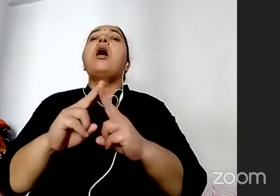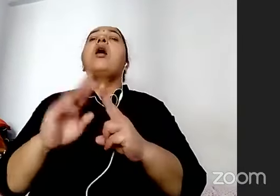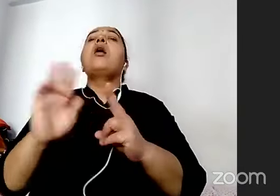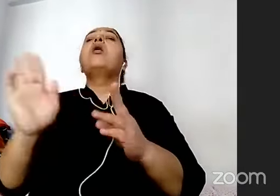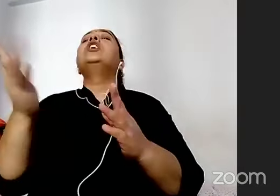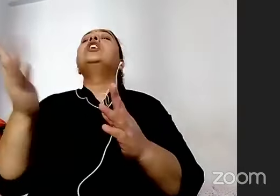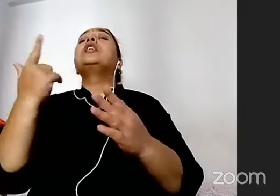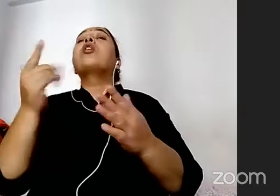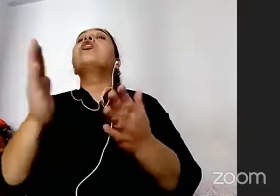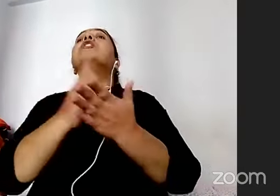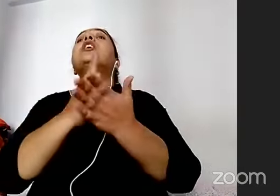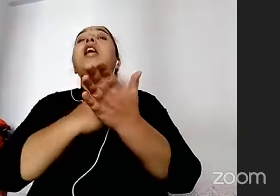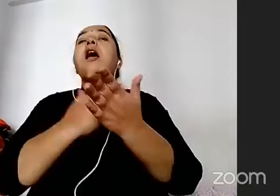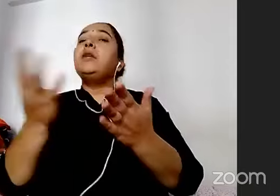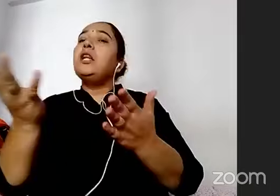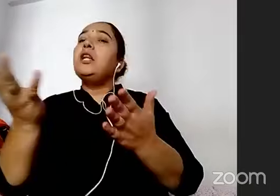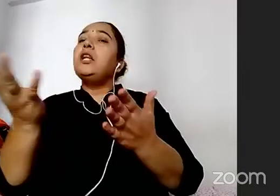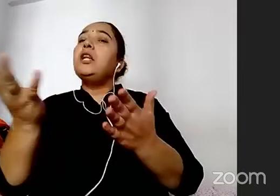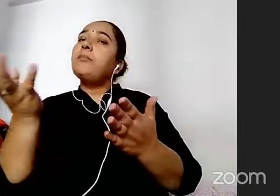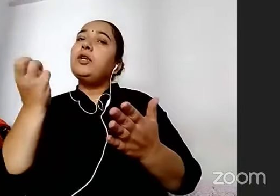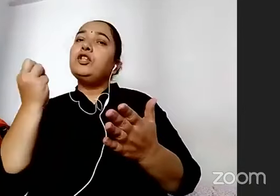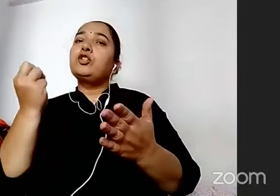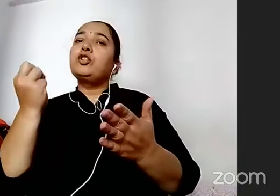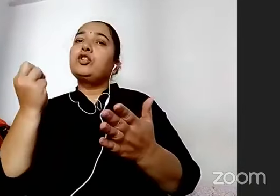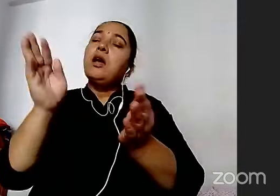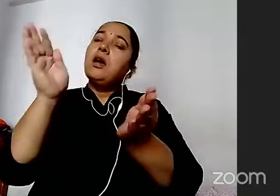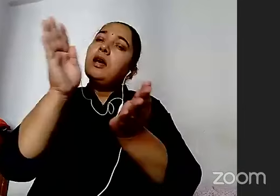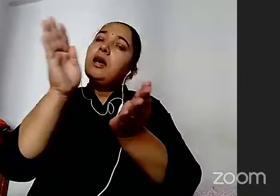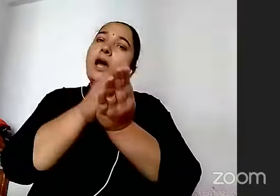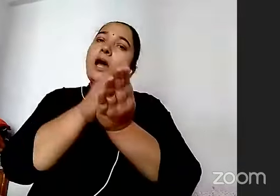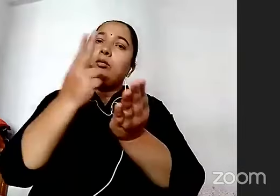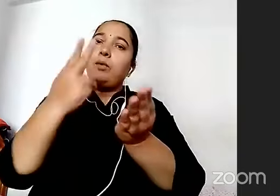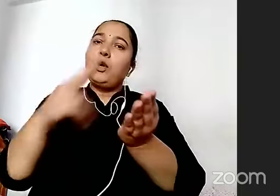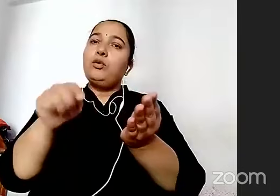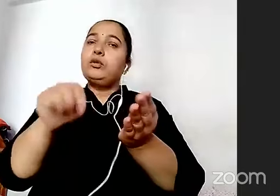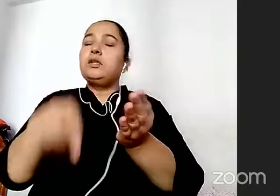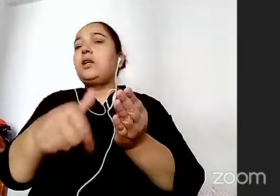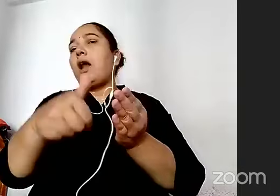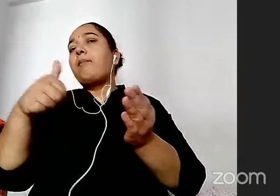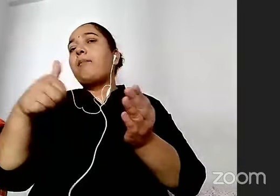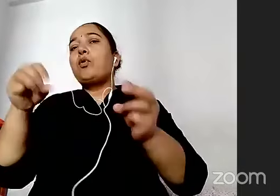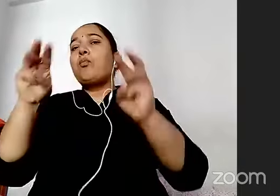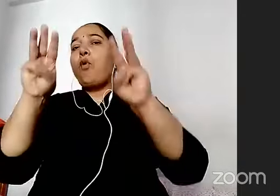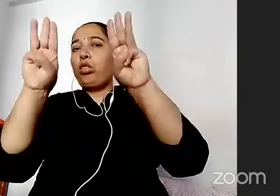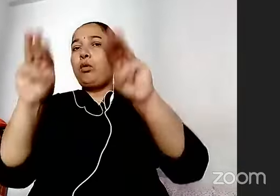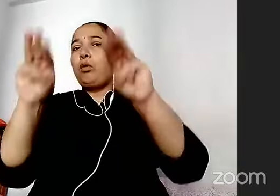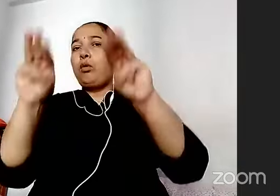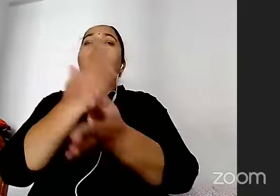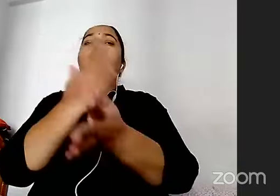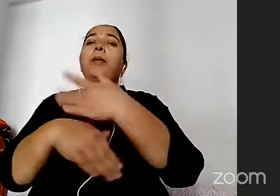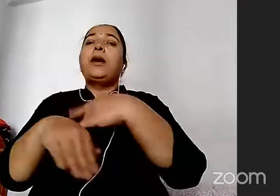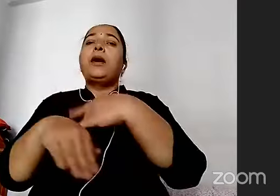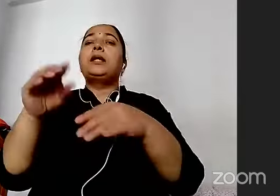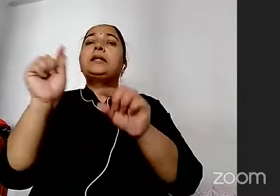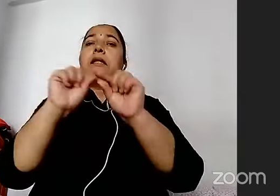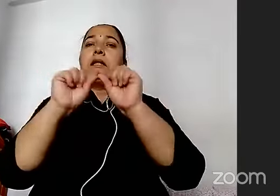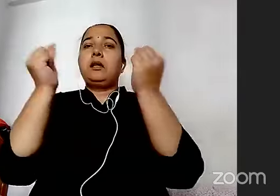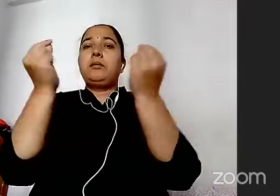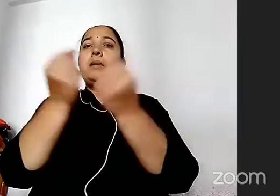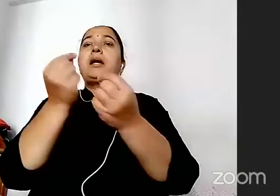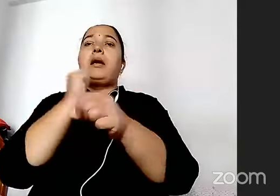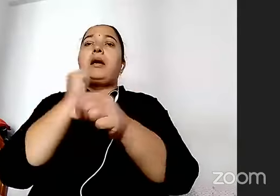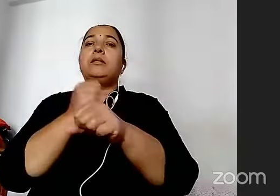जुन खालको कुराहरू राखिदिनु भयो त्यो चाहिँ एकदमै इम्पोर्टेन्ट हुन्छ होला कि, हामी डिजेबिलिटी मुभमेन्टमै काम गरिरहँदाखेरि पनि ती कुराहरूले कति धेरै असर पार्छ